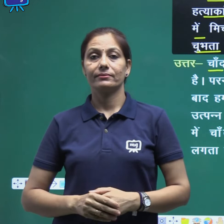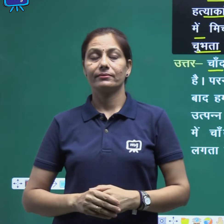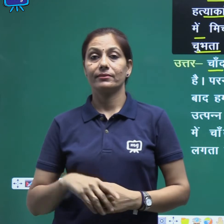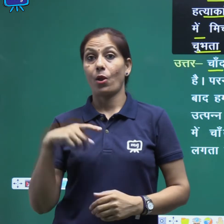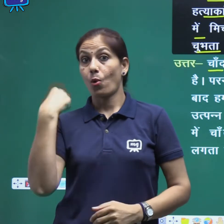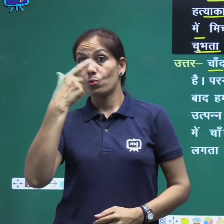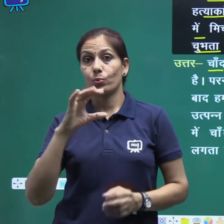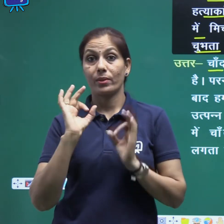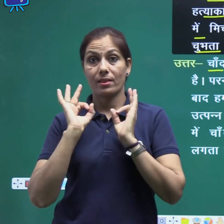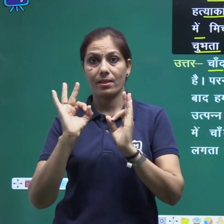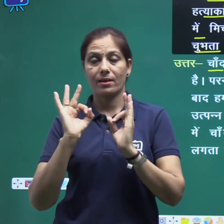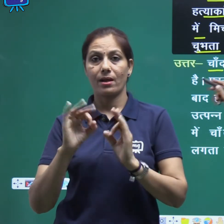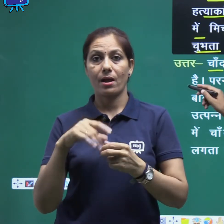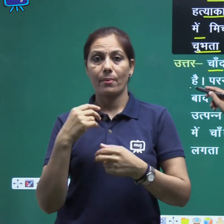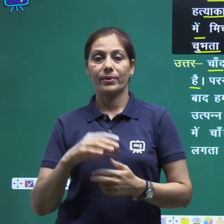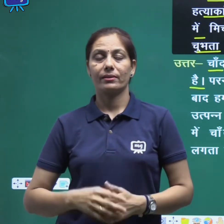सुंदरता का प्रतीक है,